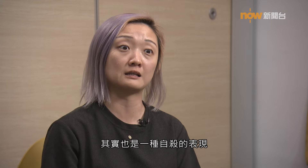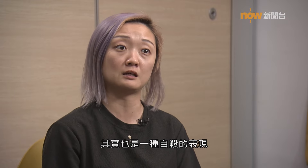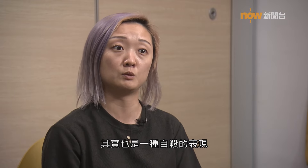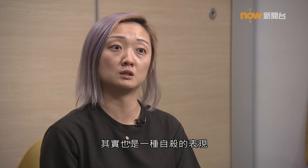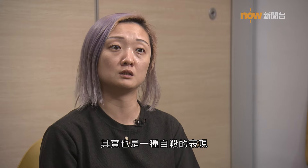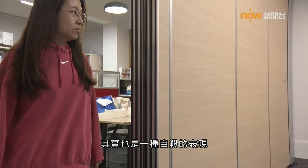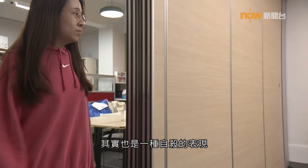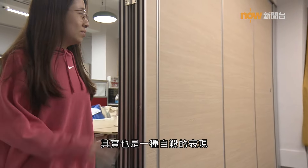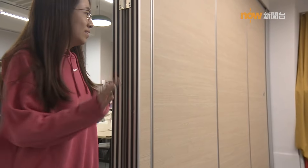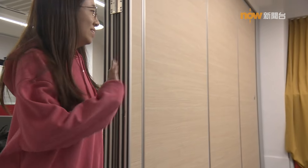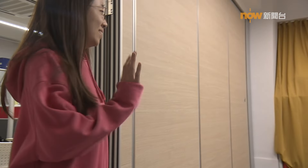嘅表現。